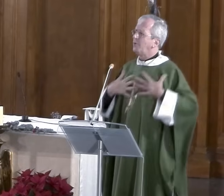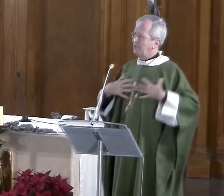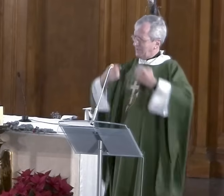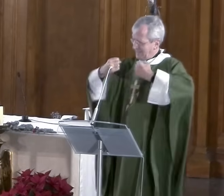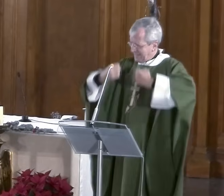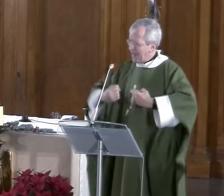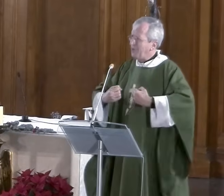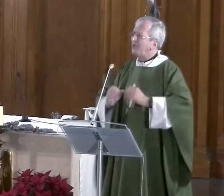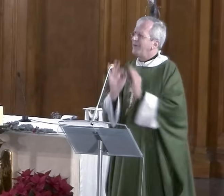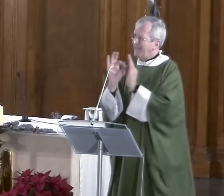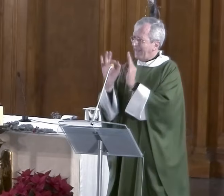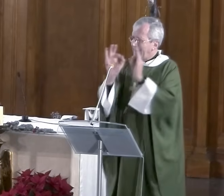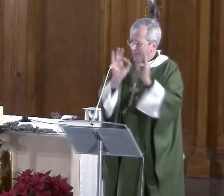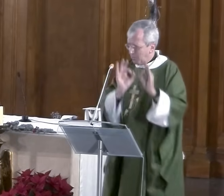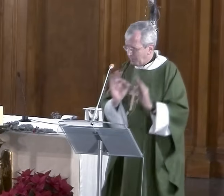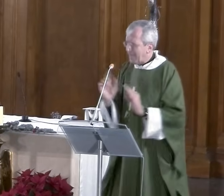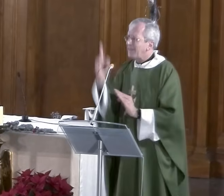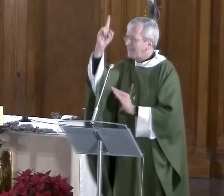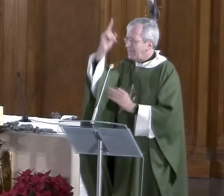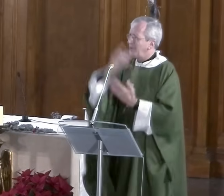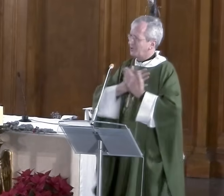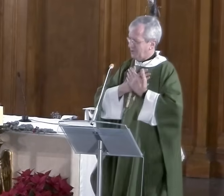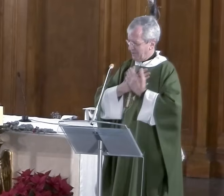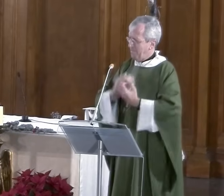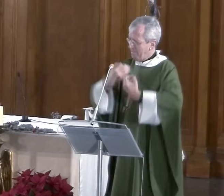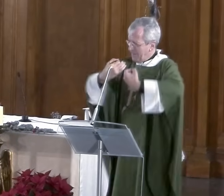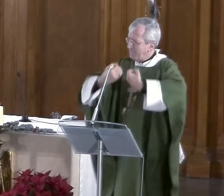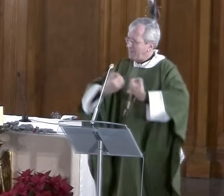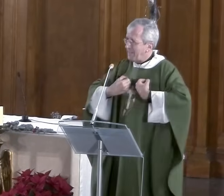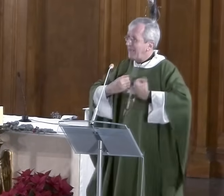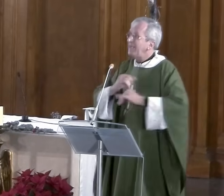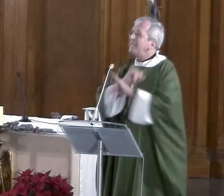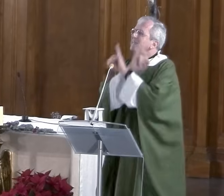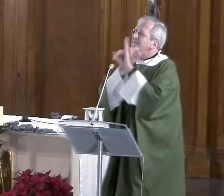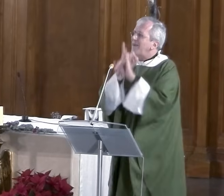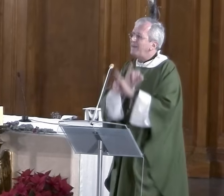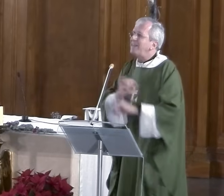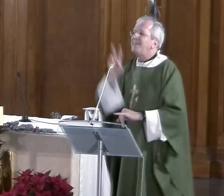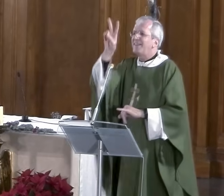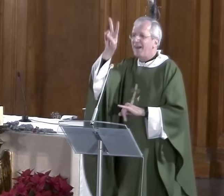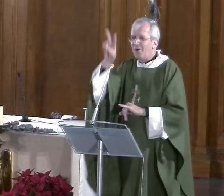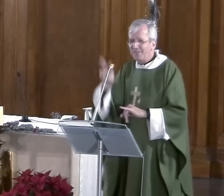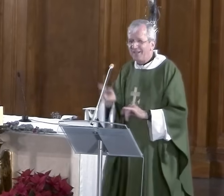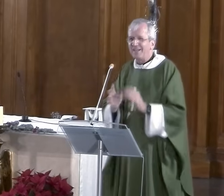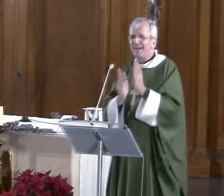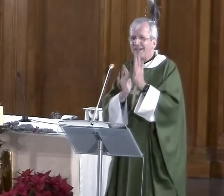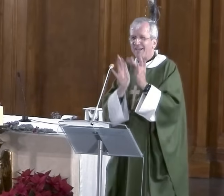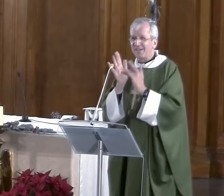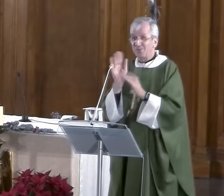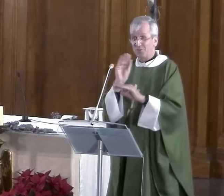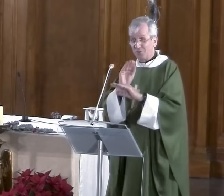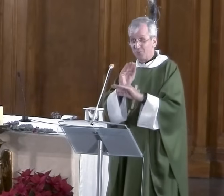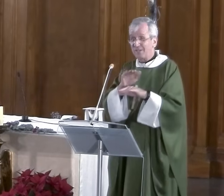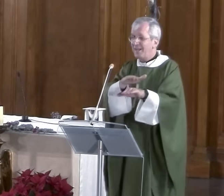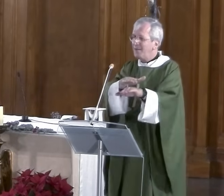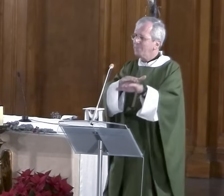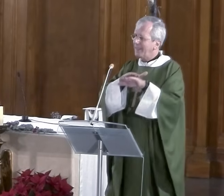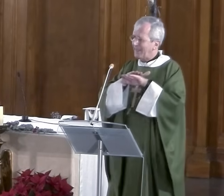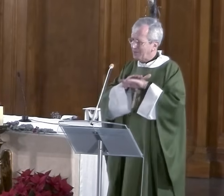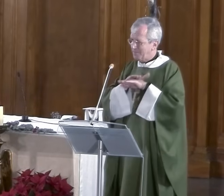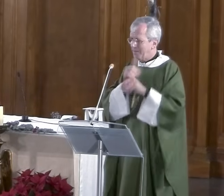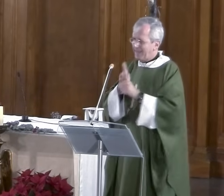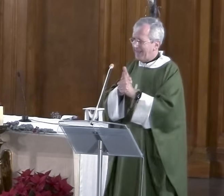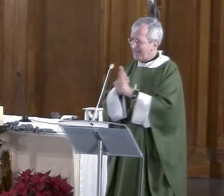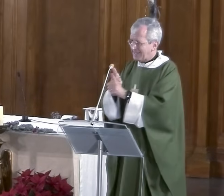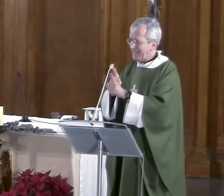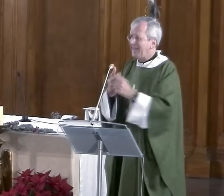cuerpo sano en la voluntad de Dios bien vivida y de esa felicidad auténtica que Jesús nos muestra y que